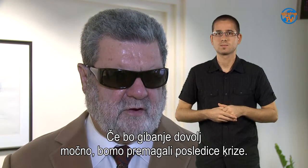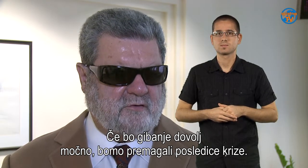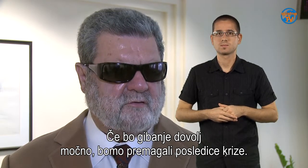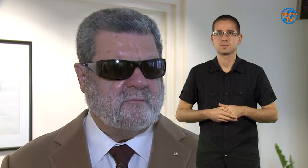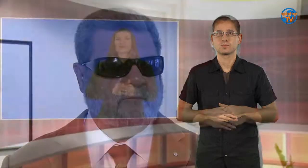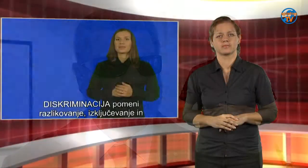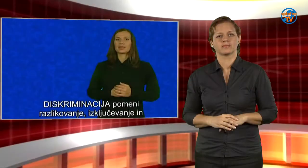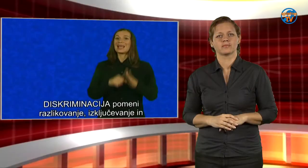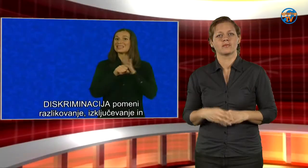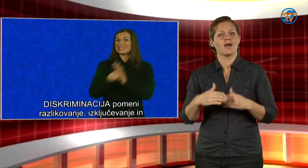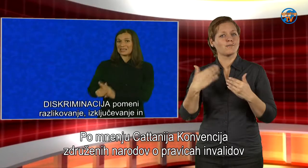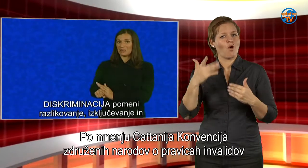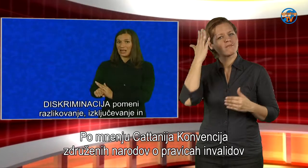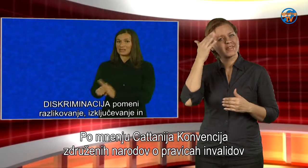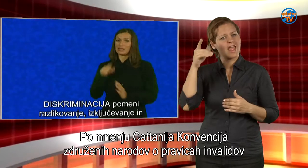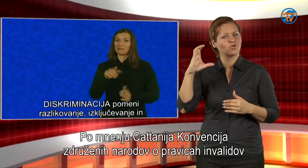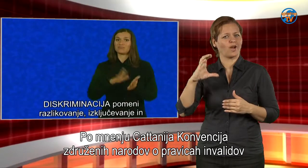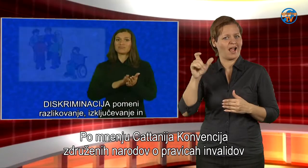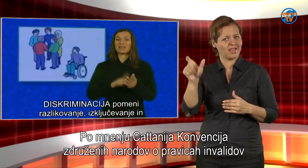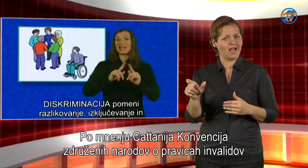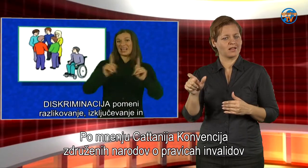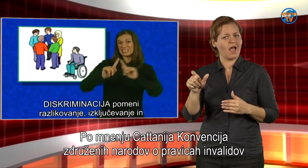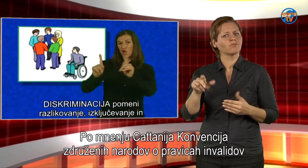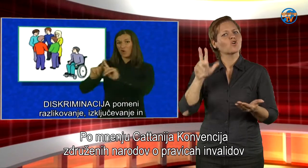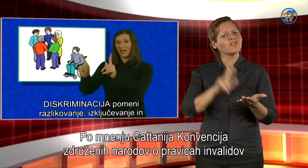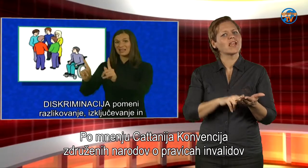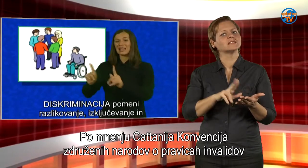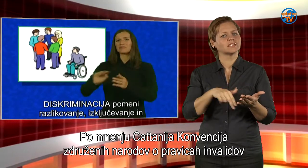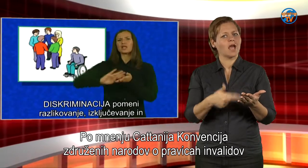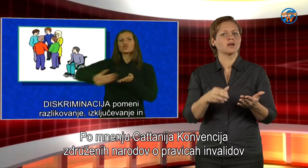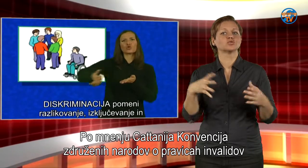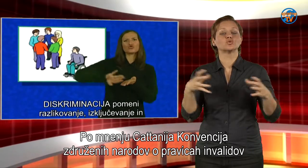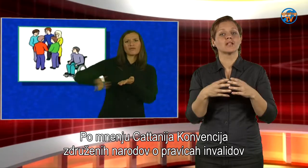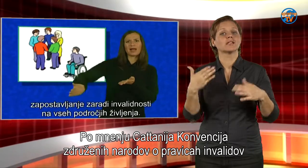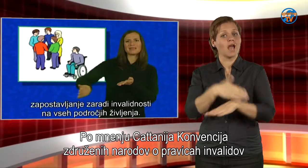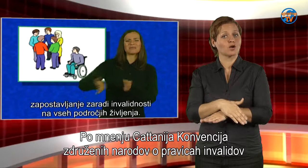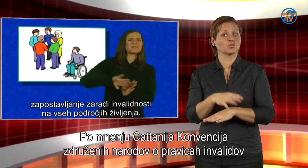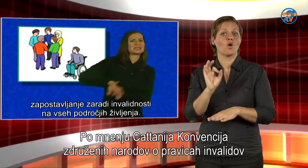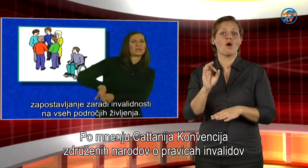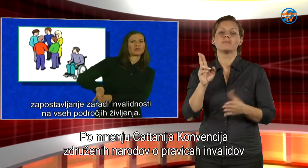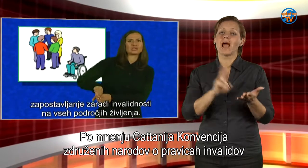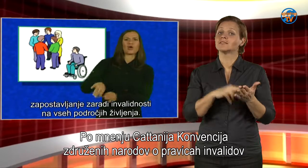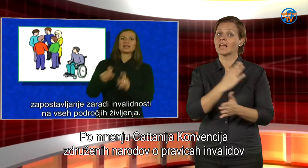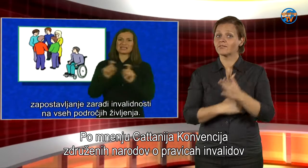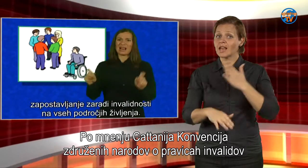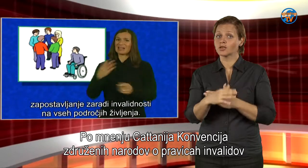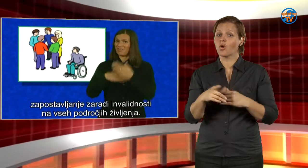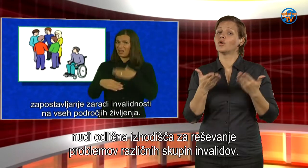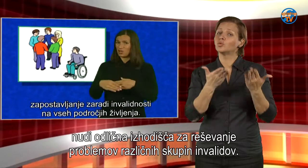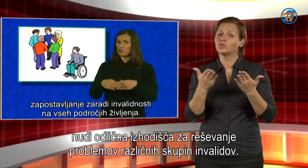crisis. Po mnenju Catanija, Konvencija Združenih narodov o pravicah invalidov nudi odlična